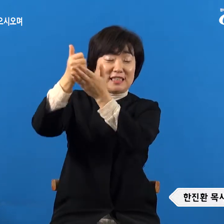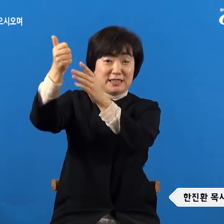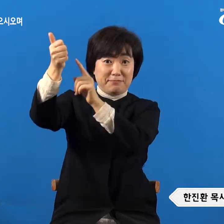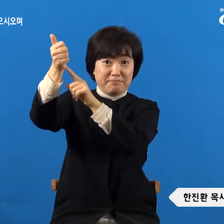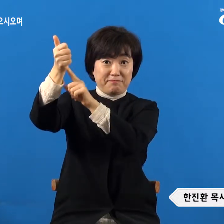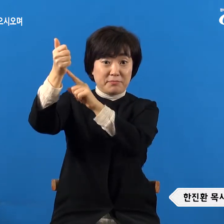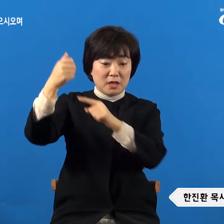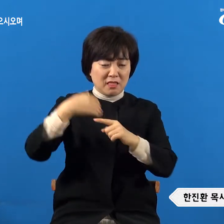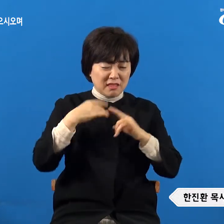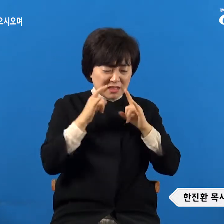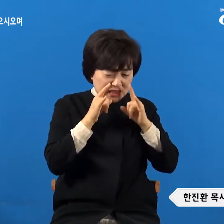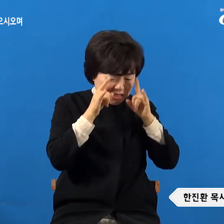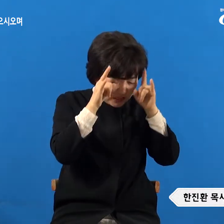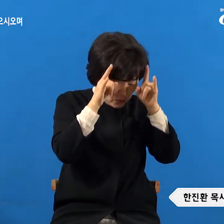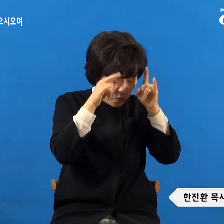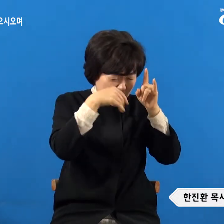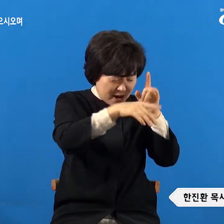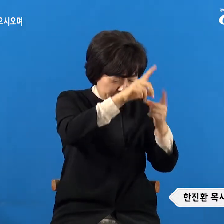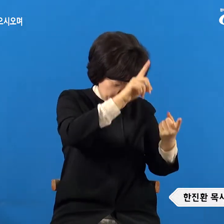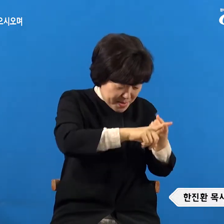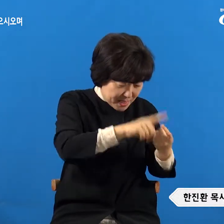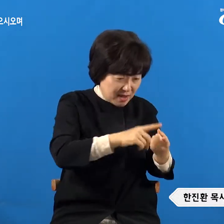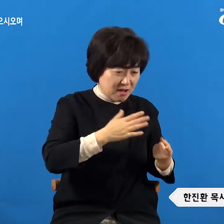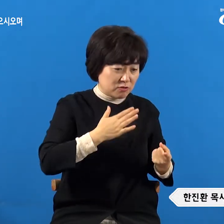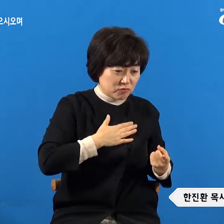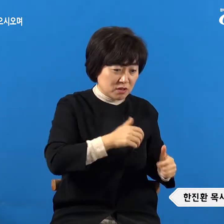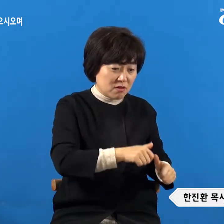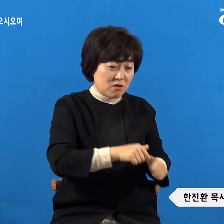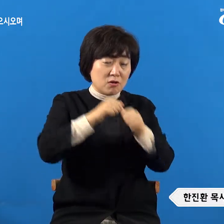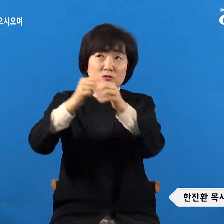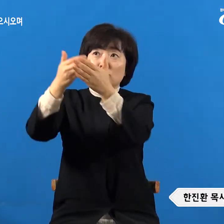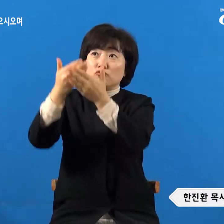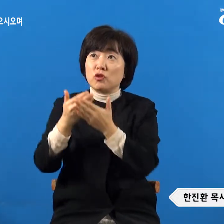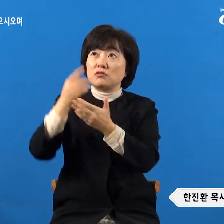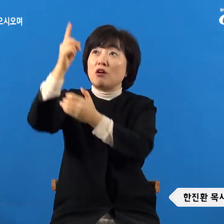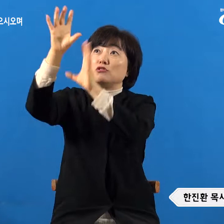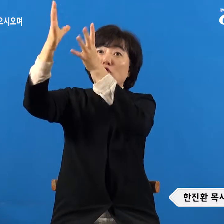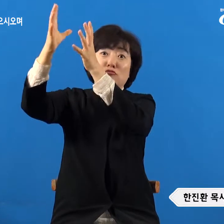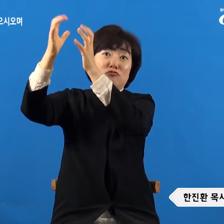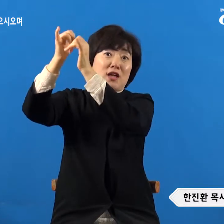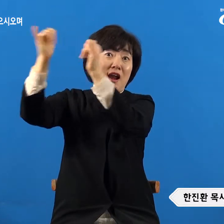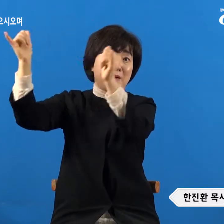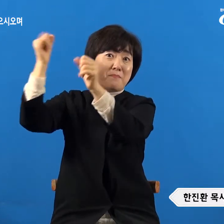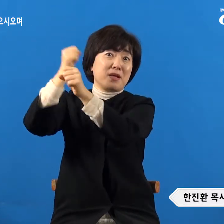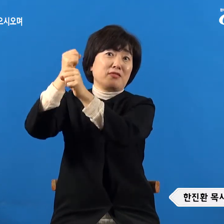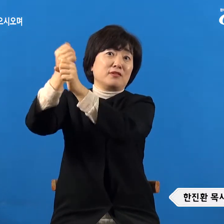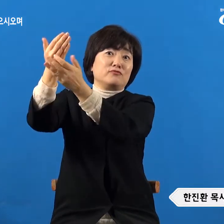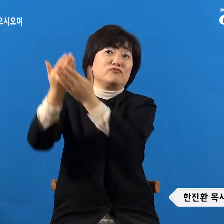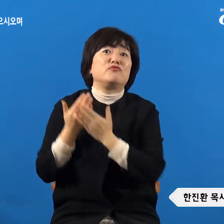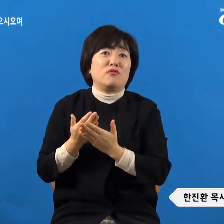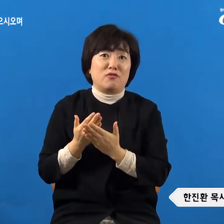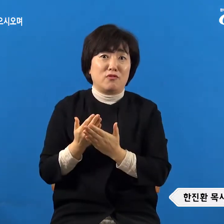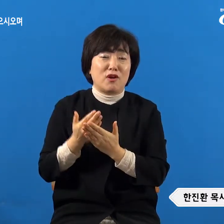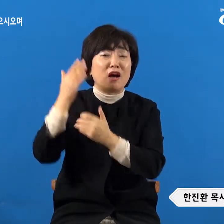하나님께서 지옥에 떨어져야 할 우리들을 건져내셔서 천국 백성으로 삼아주셨지 않습니까?